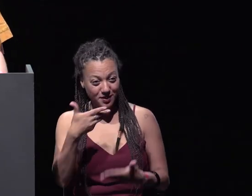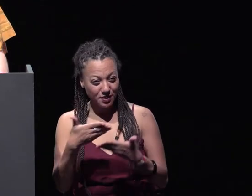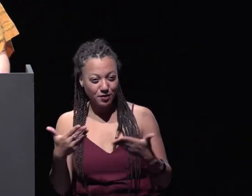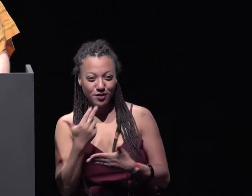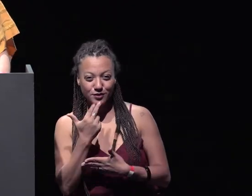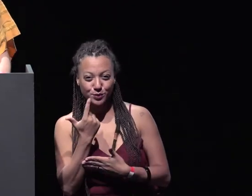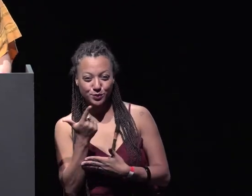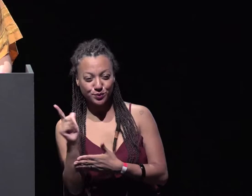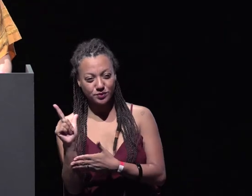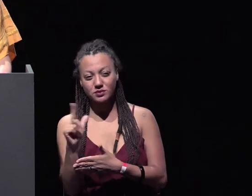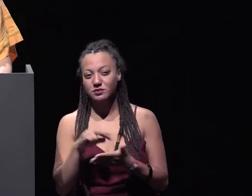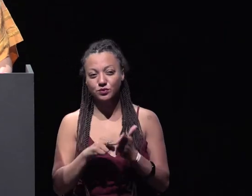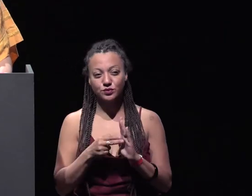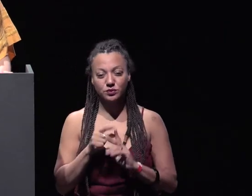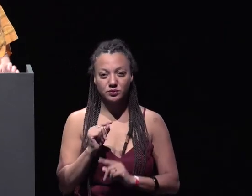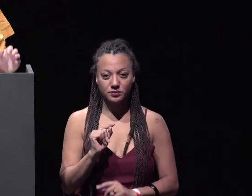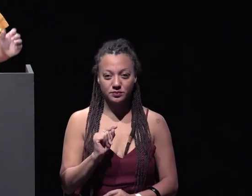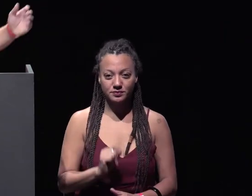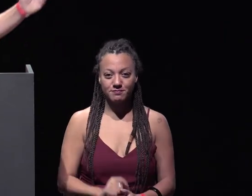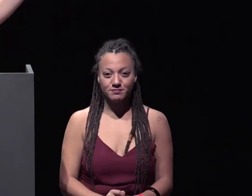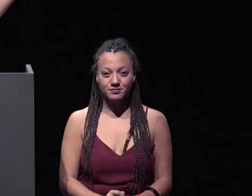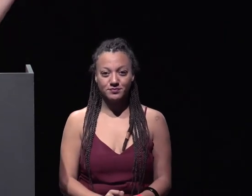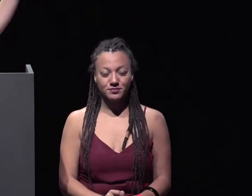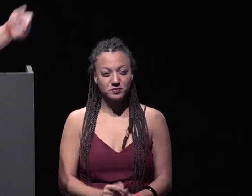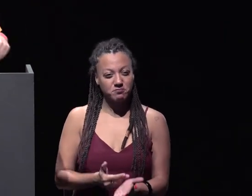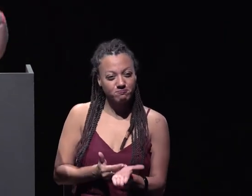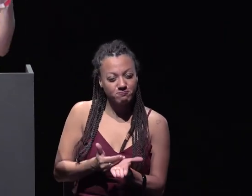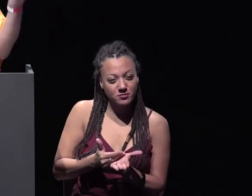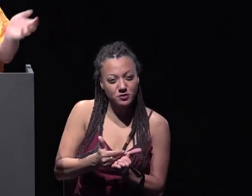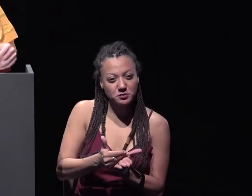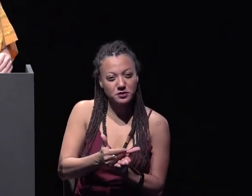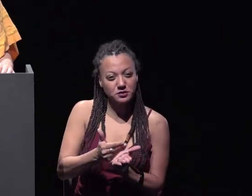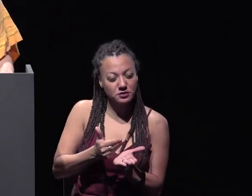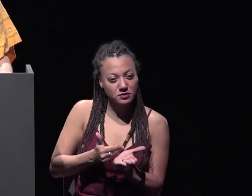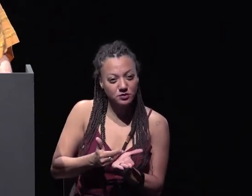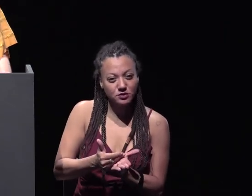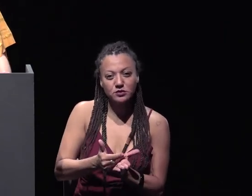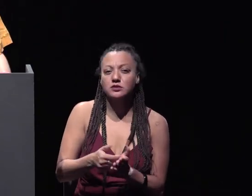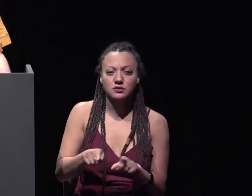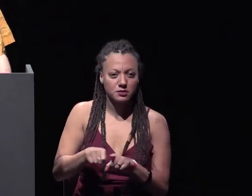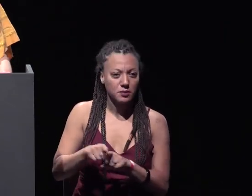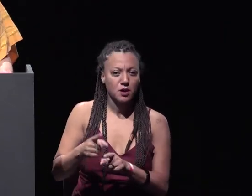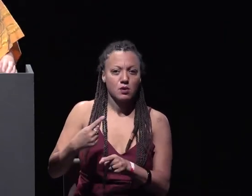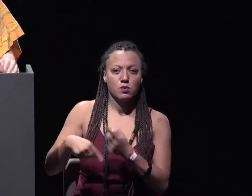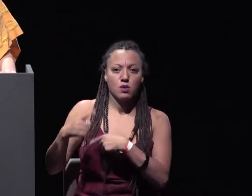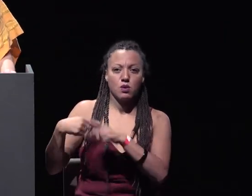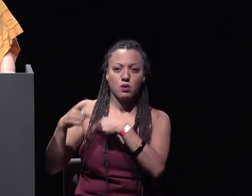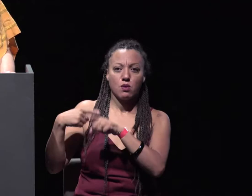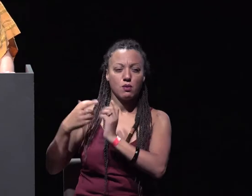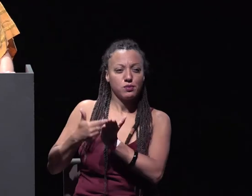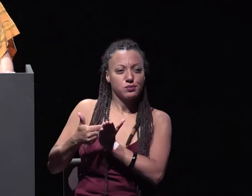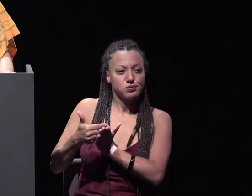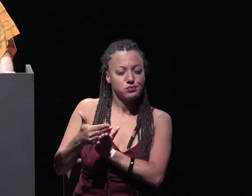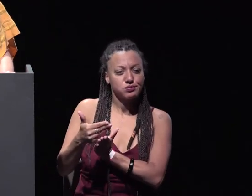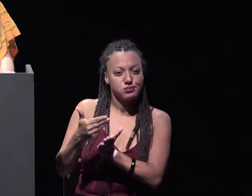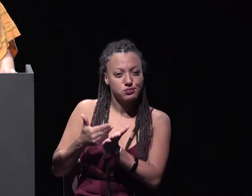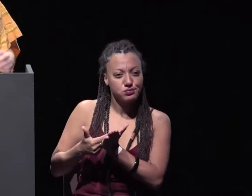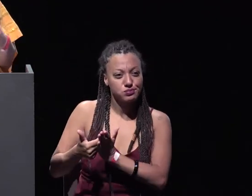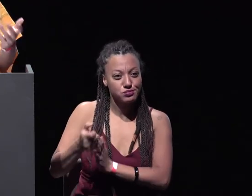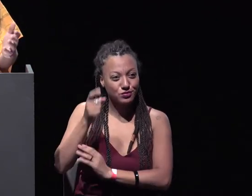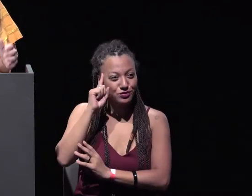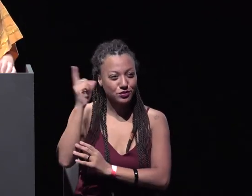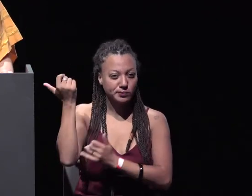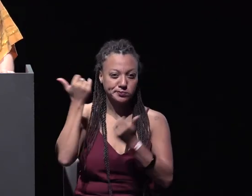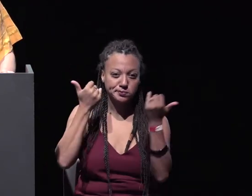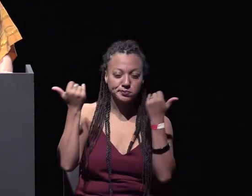essa iniciada e tantas outras e outros escutam no dia